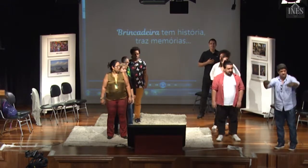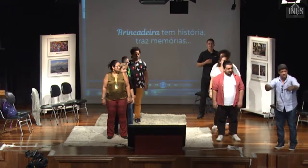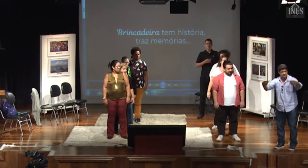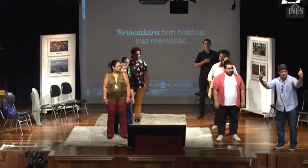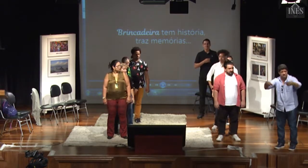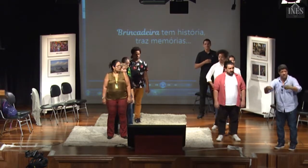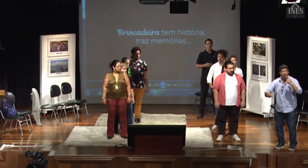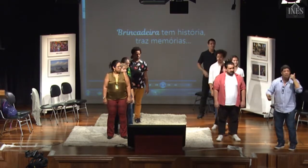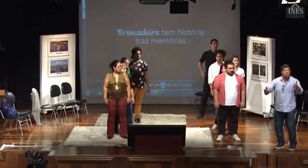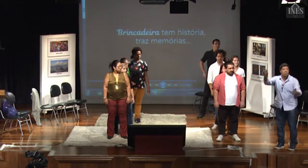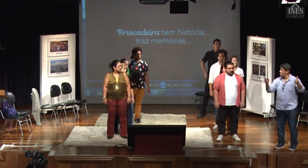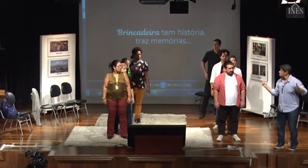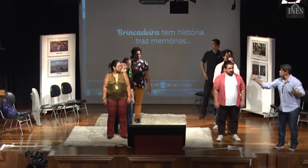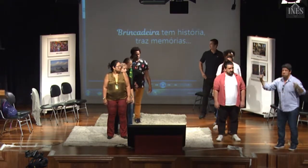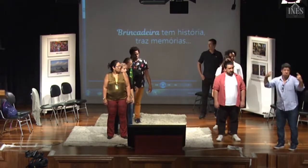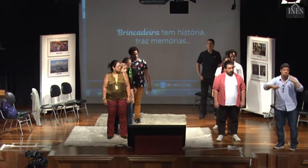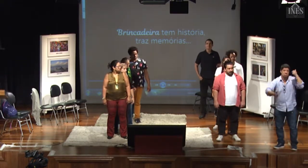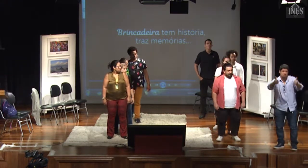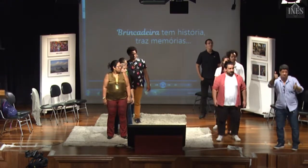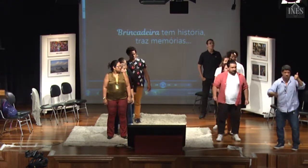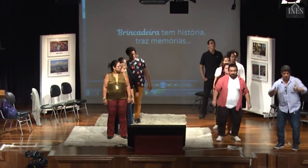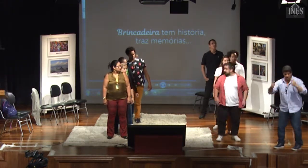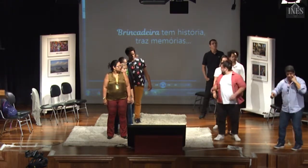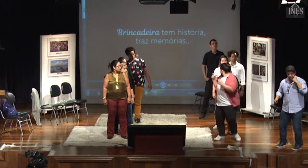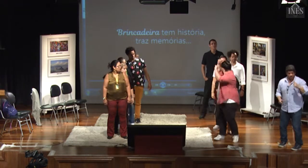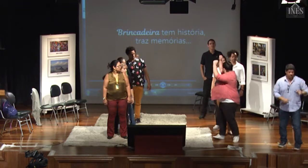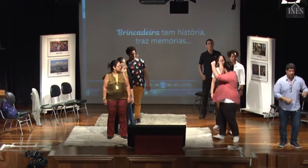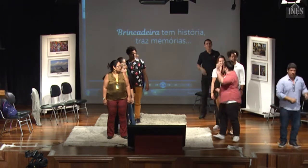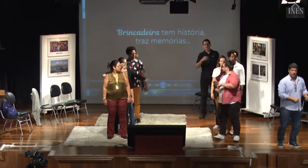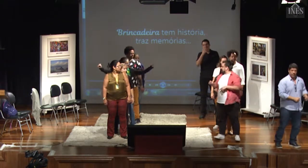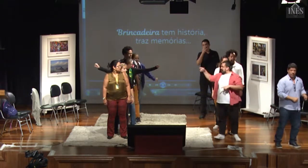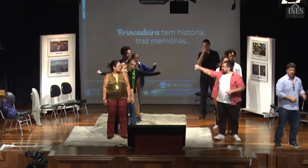Tudo bem? Agora será uma disputa. Vamos ver quem consegue primeiro, quem é melhor.